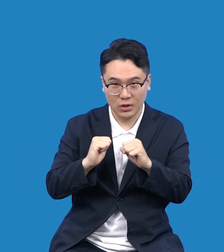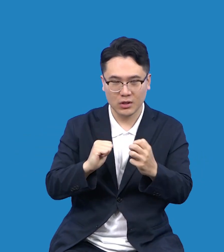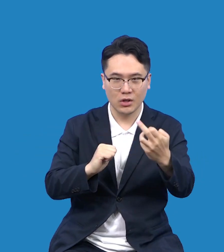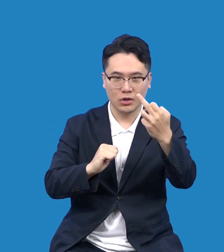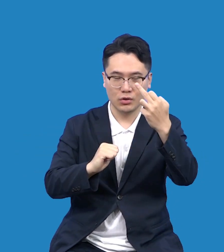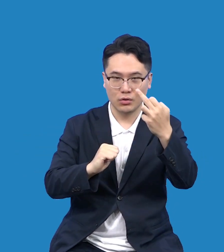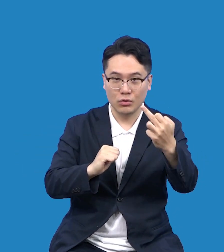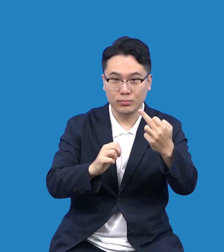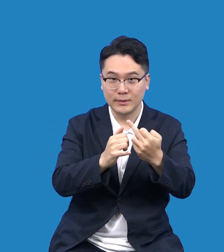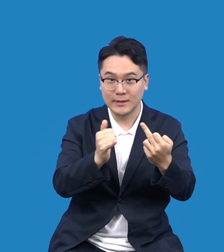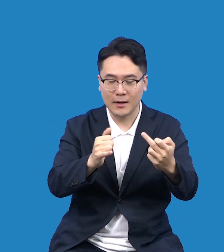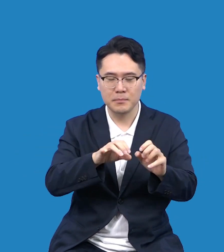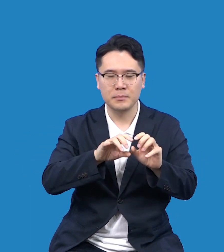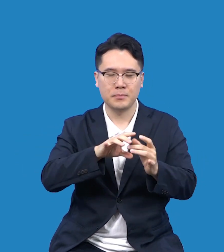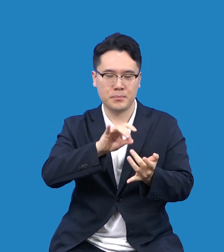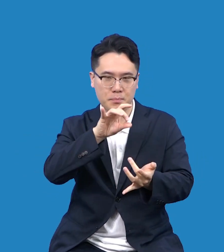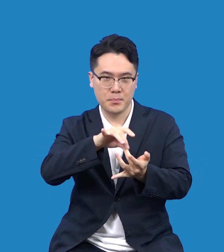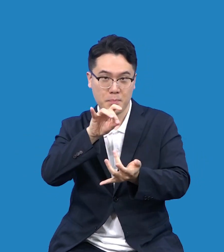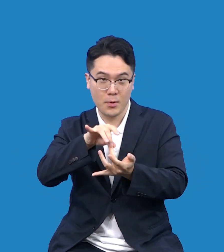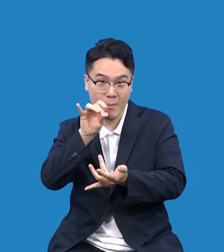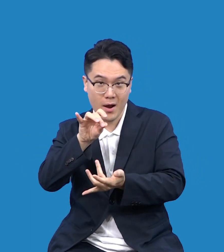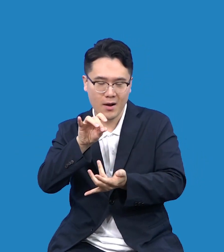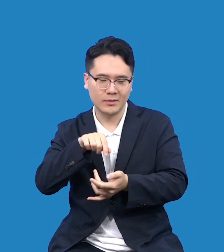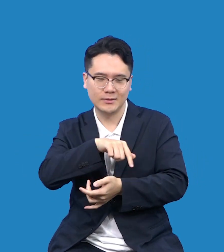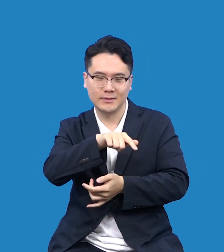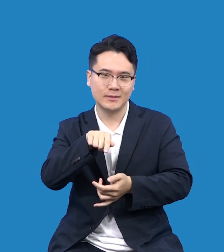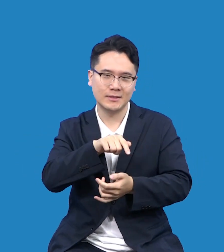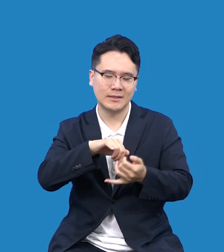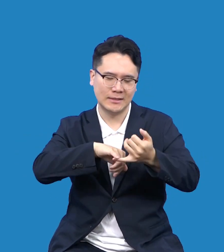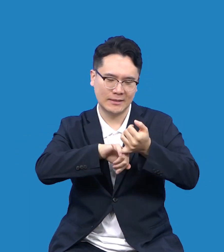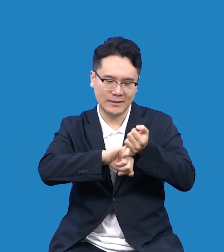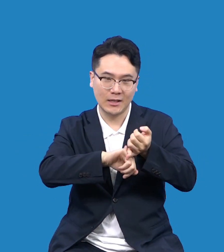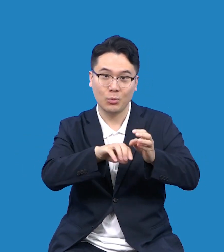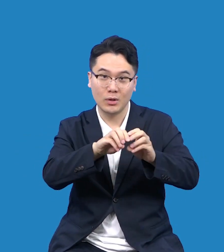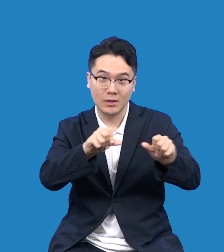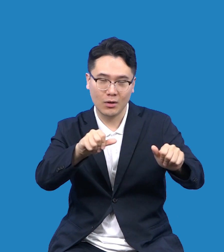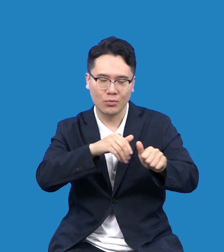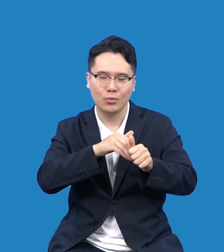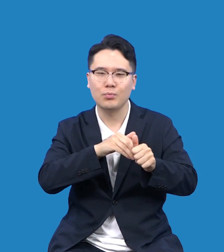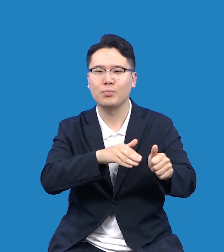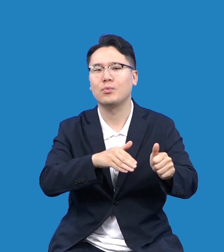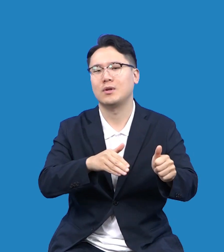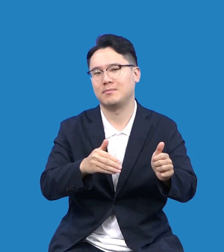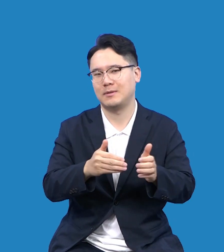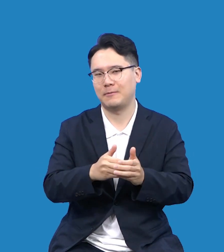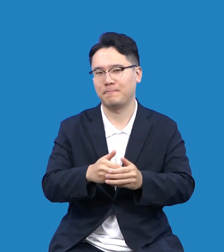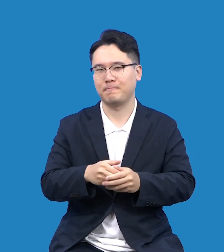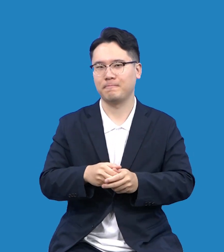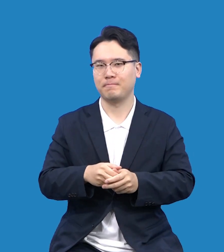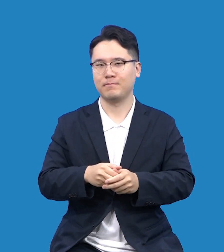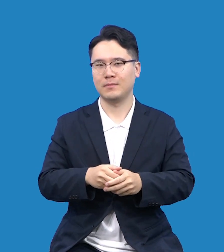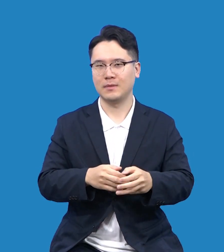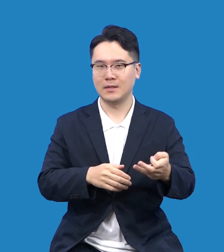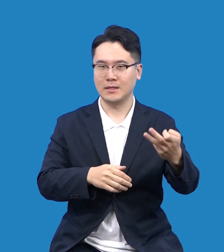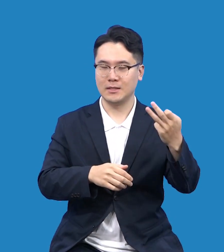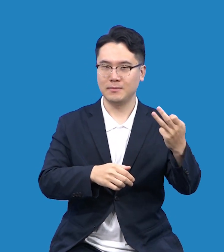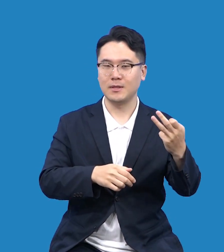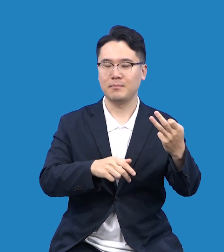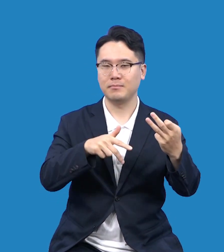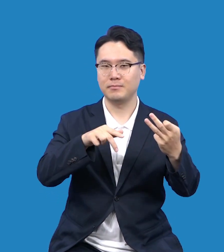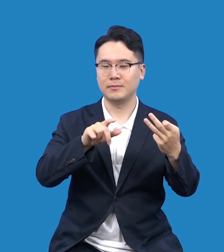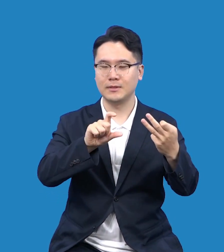리더를 뽑아 드디어 그들을 약속의 땅으로 파송합니다. 13장 17절